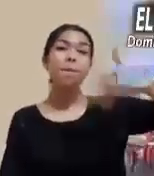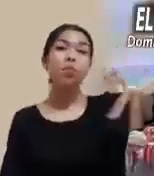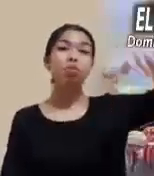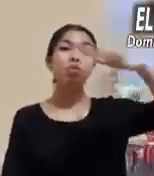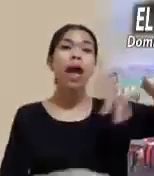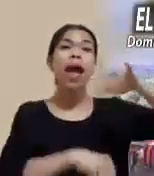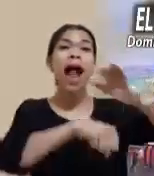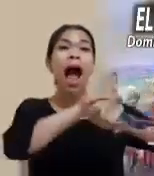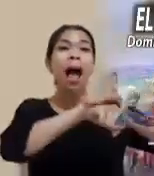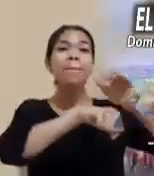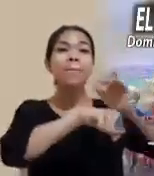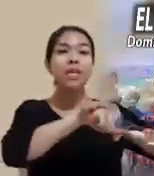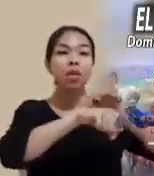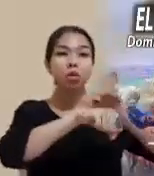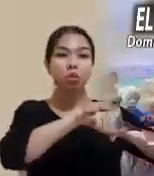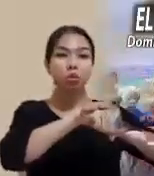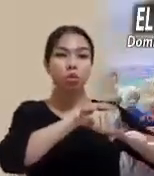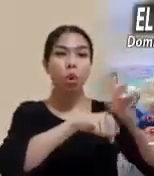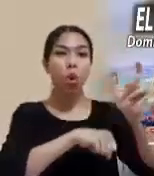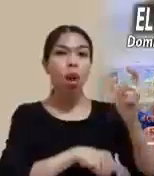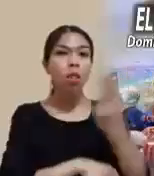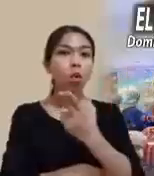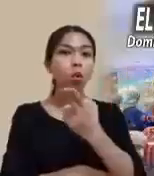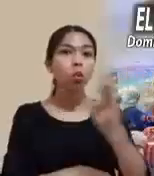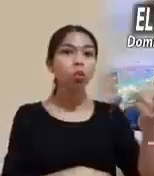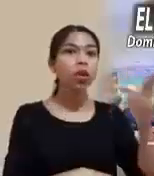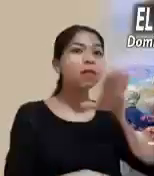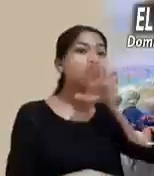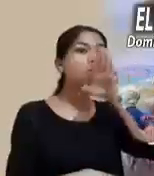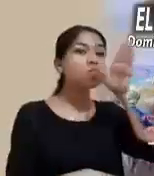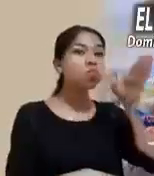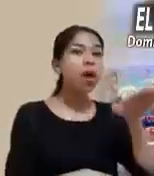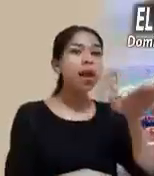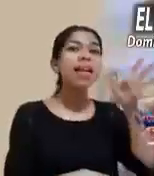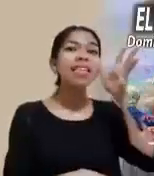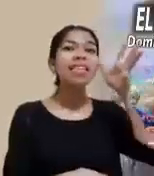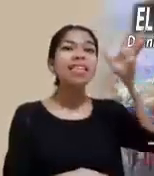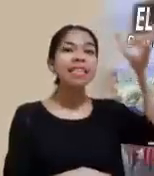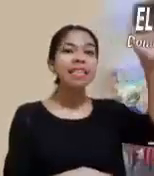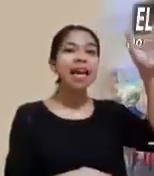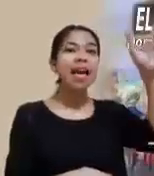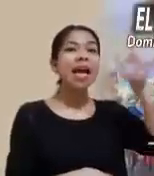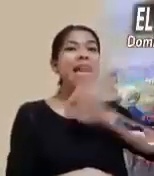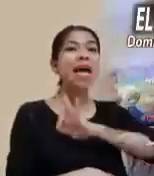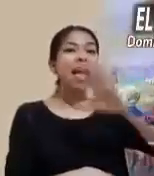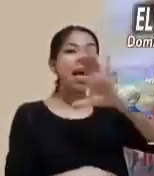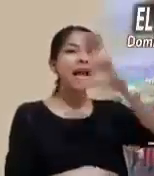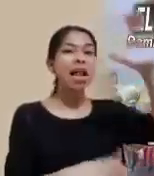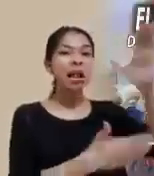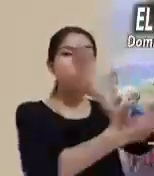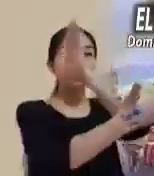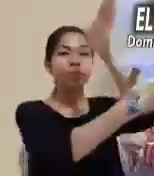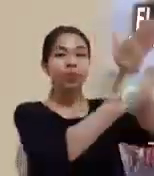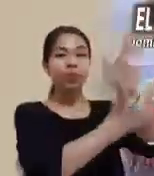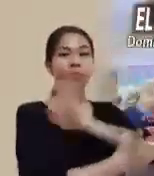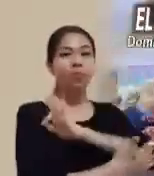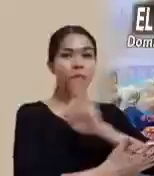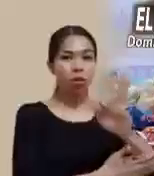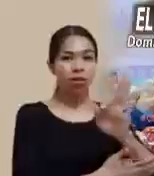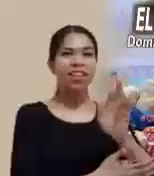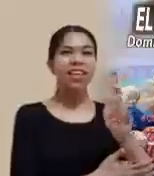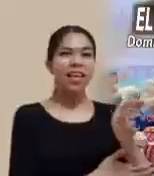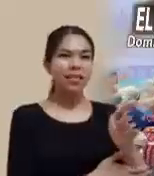cielo. Ciertamente no alaba al administrador por sus trampas, sino por el ingenio y la astucia para hacerse